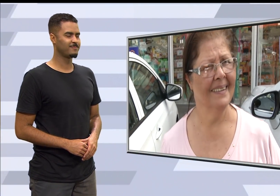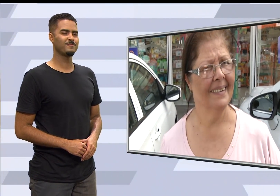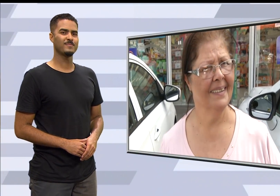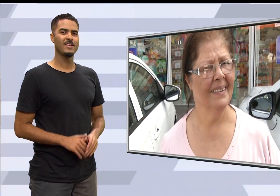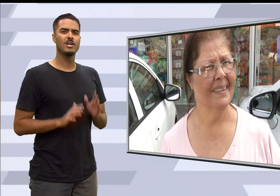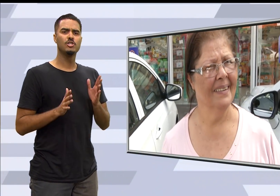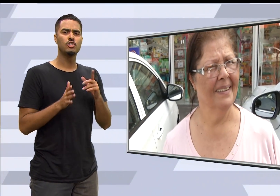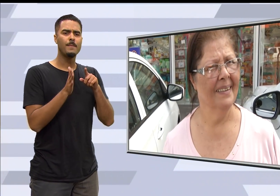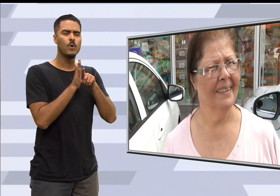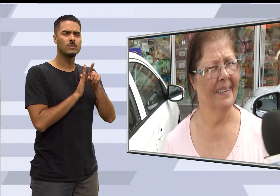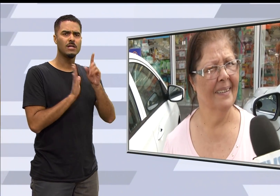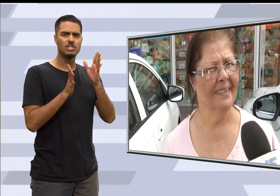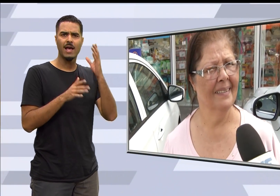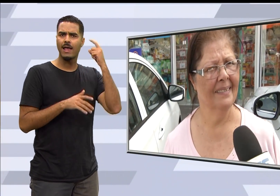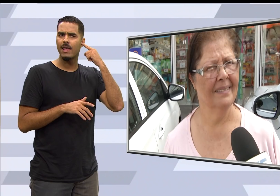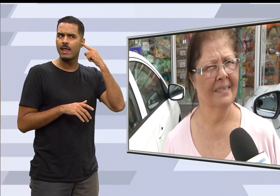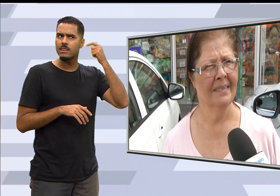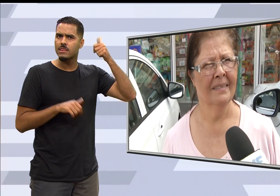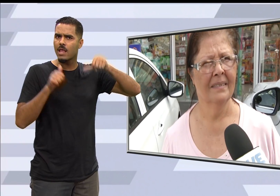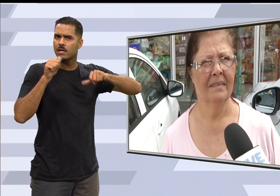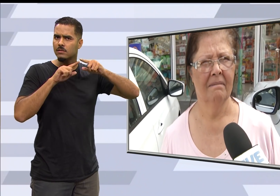algum teste de audição?